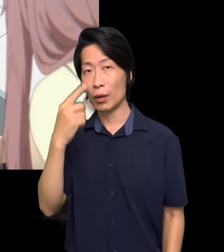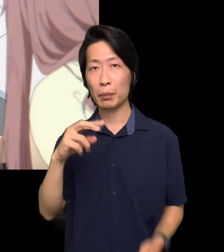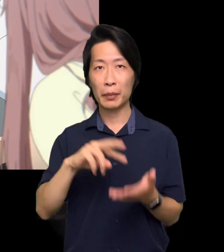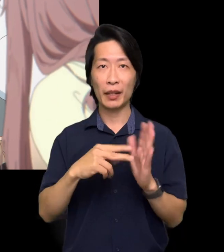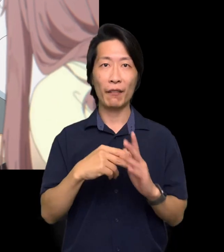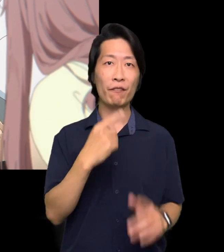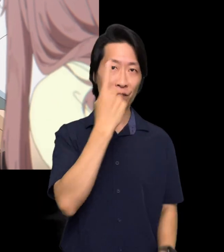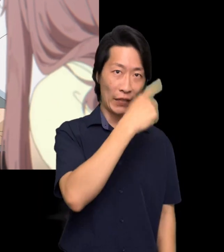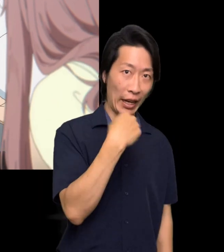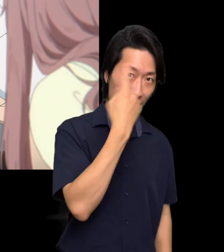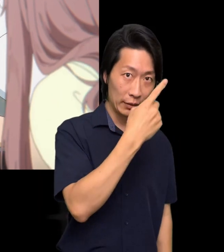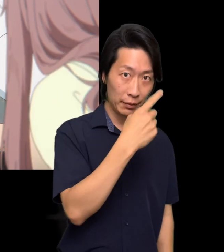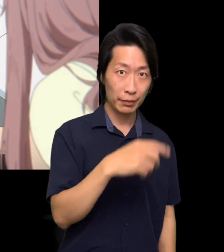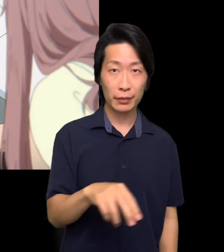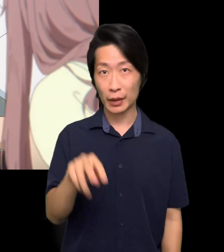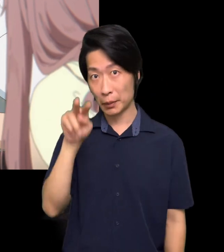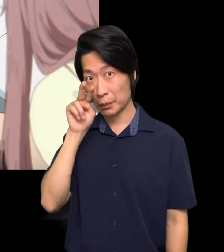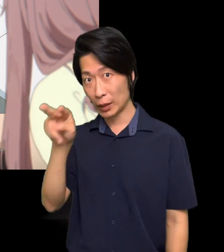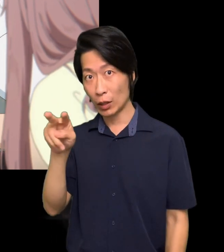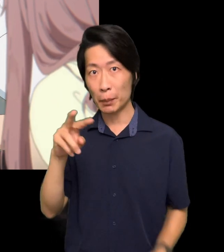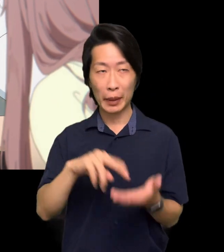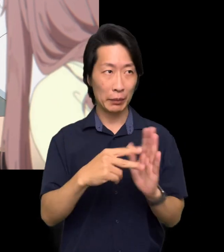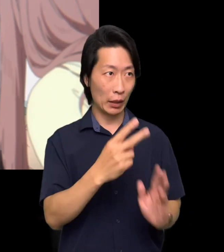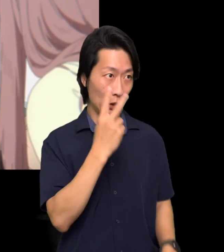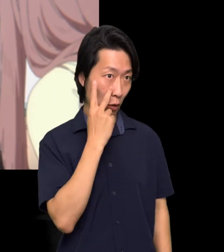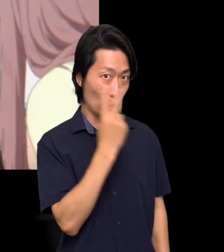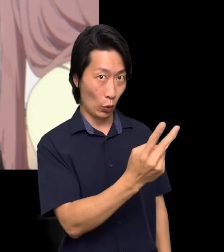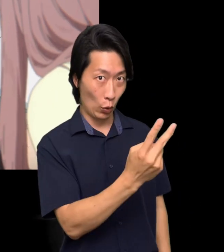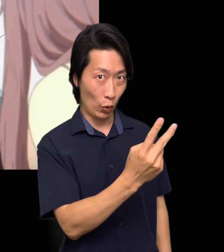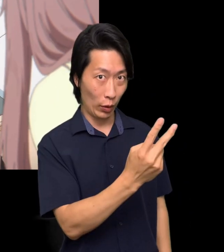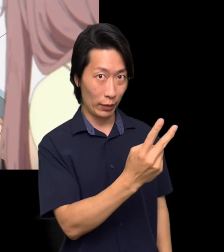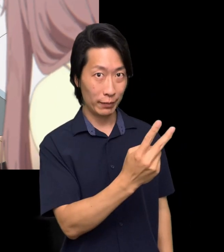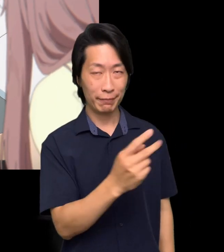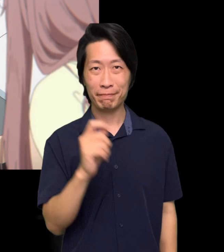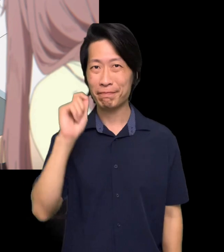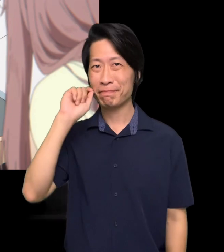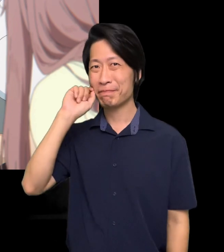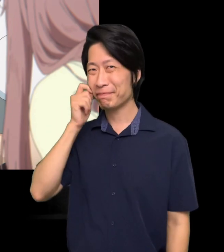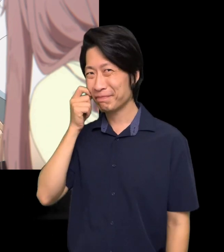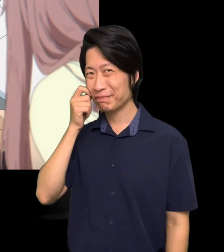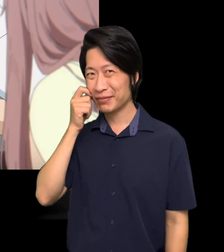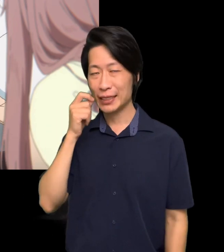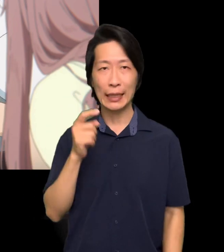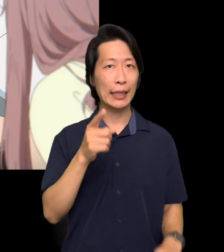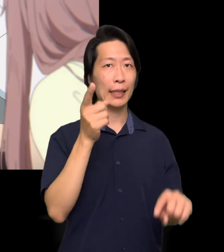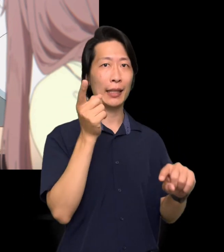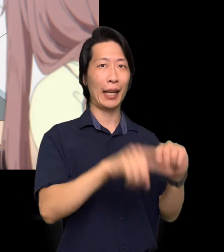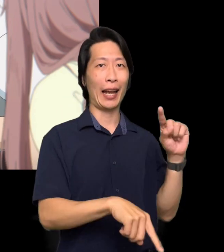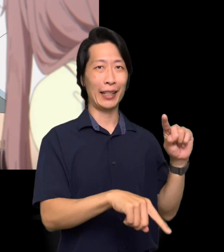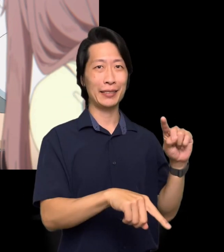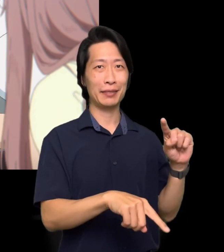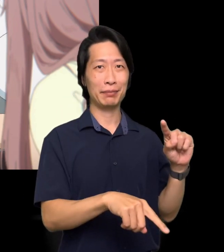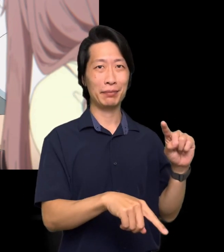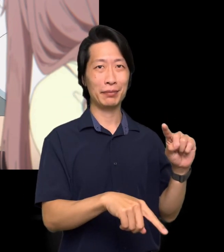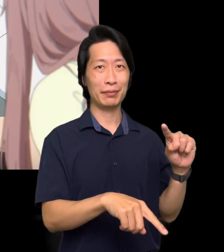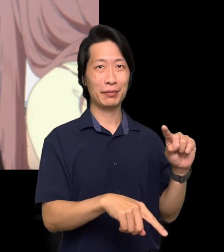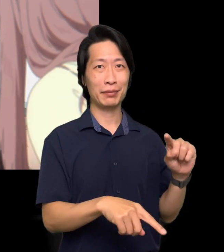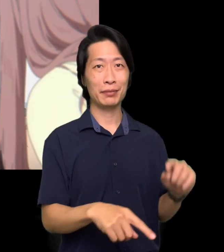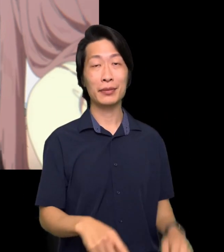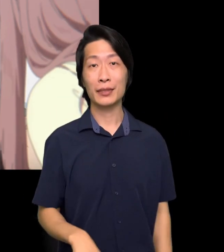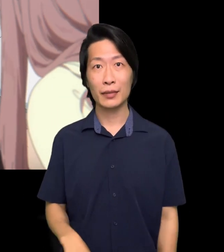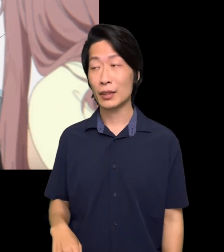顔 means face, 見る and that means to look. できない means can't.